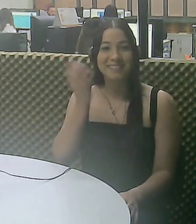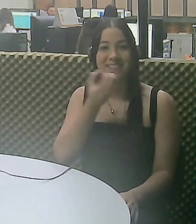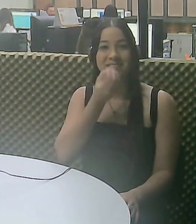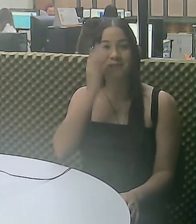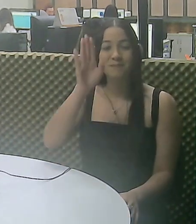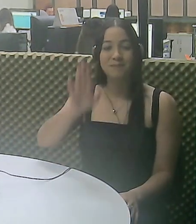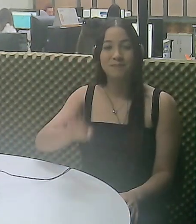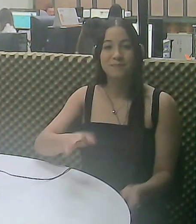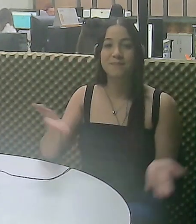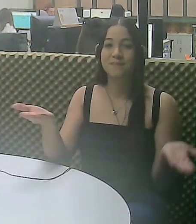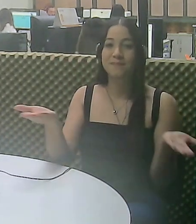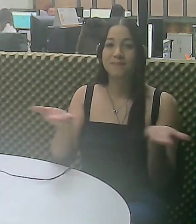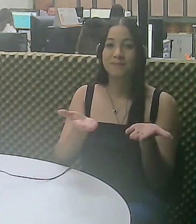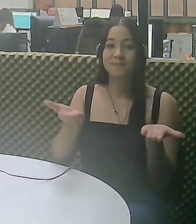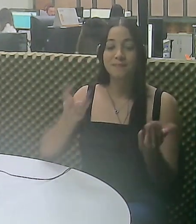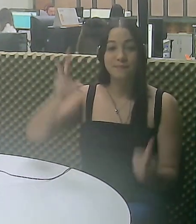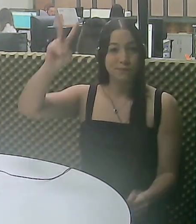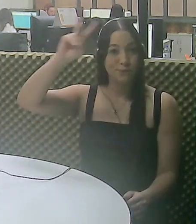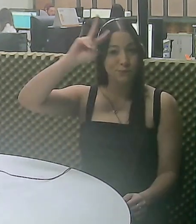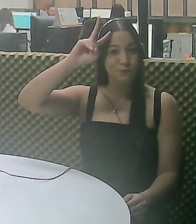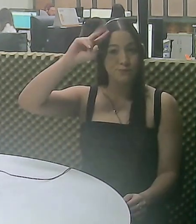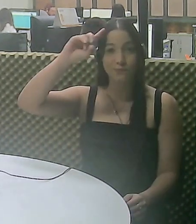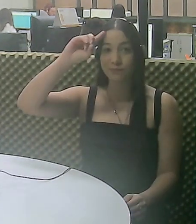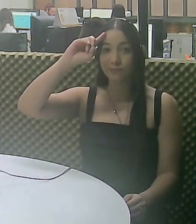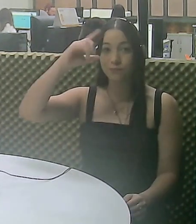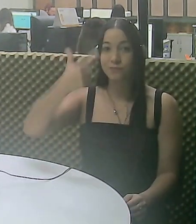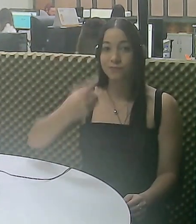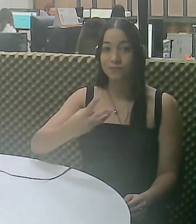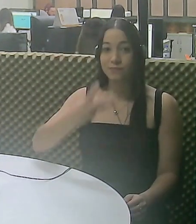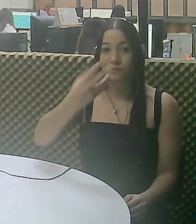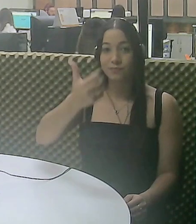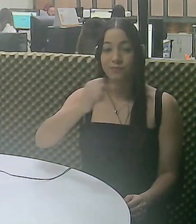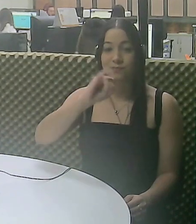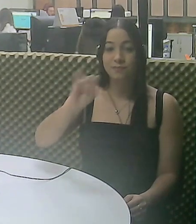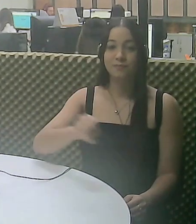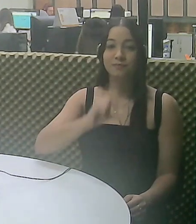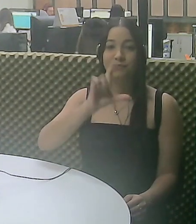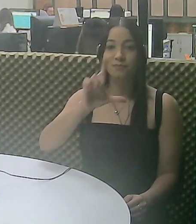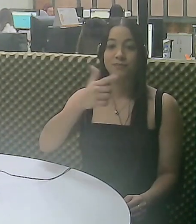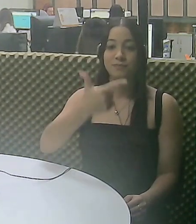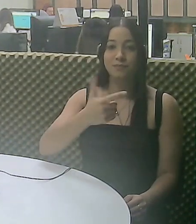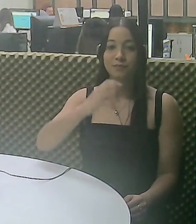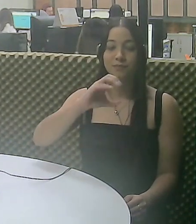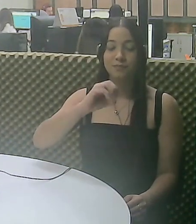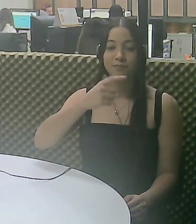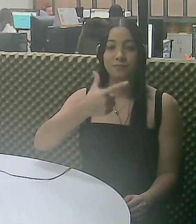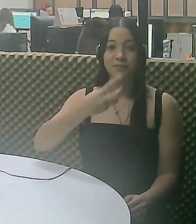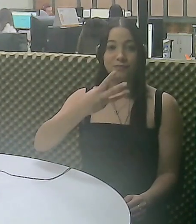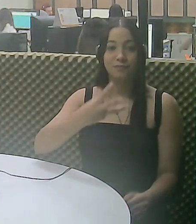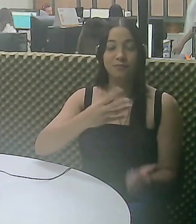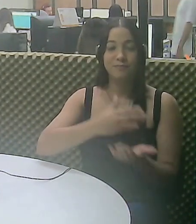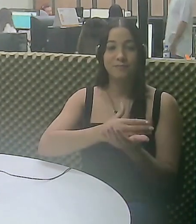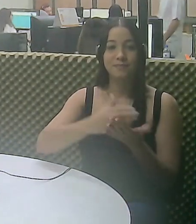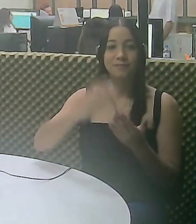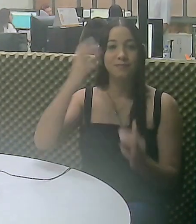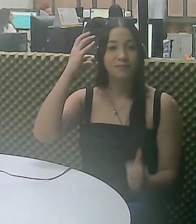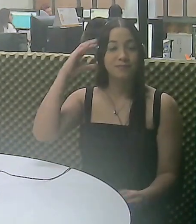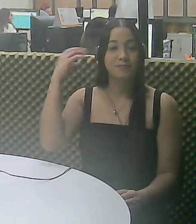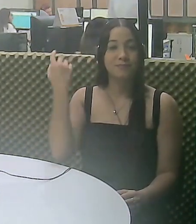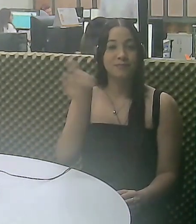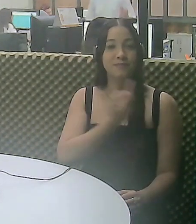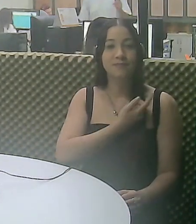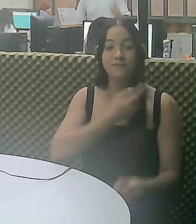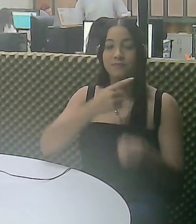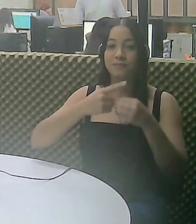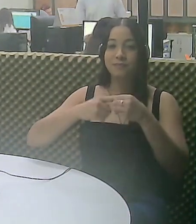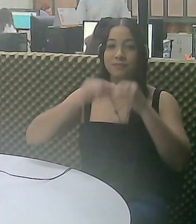Olá, boa tarde. Hoje é segunda-feira, dia 31 de julho de 2023. Está no ar a Rádio Nossa Cidade com